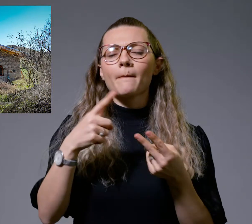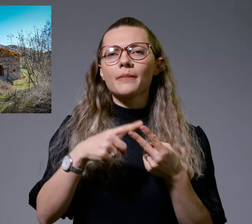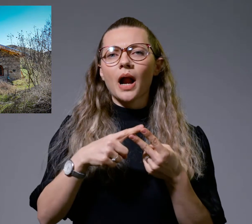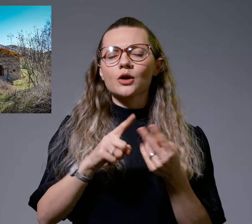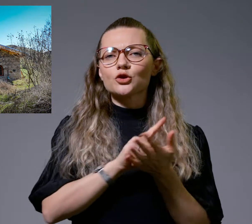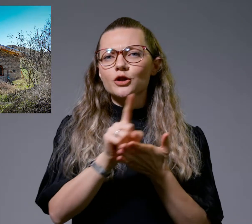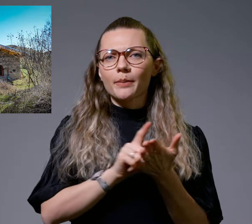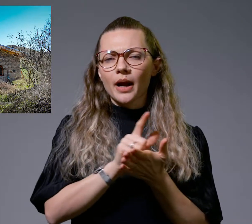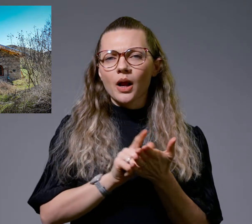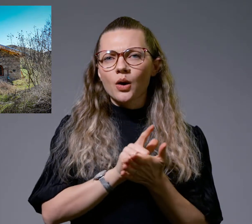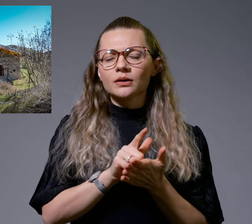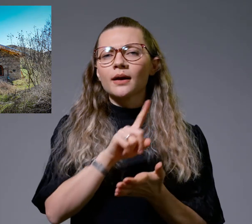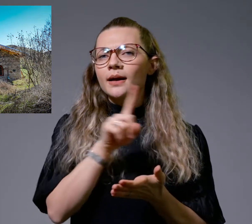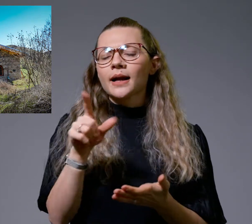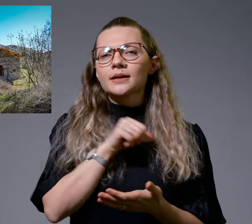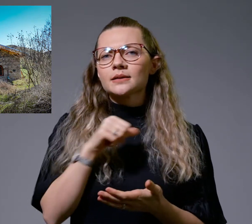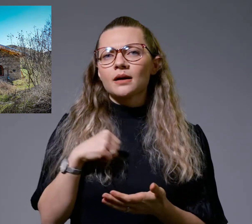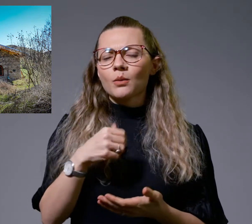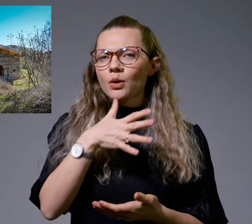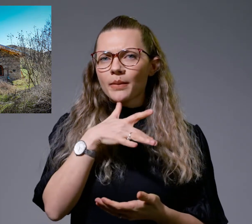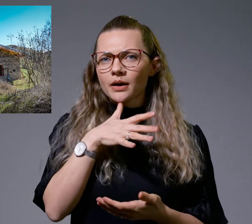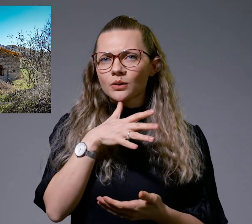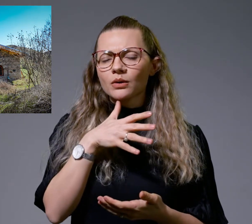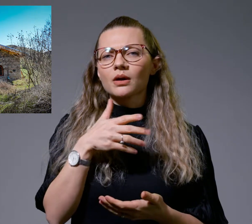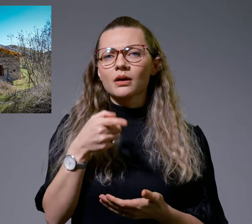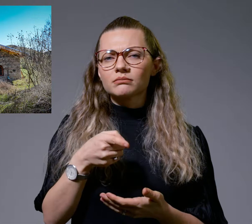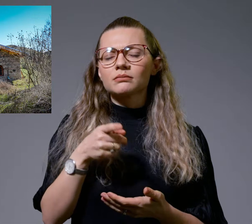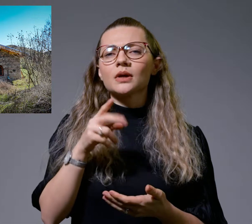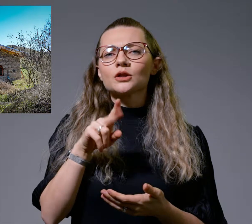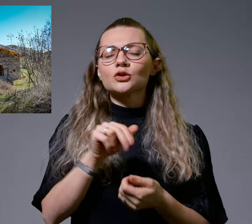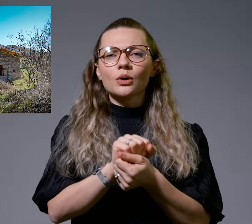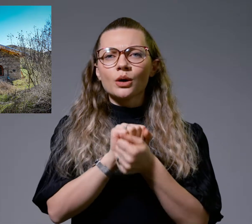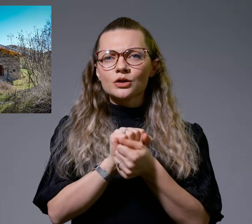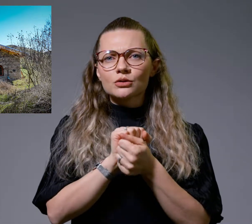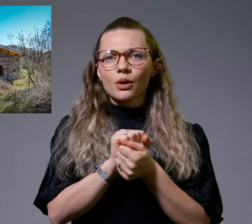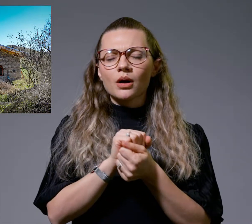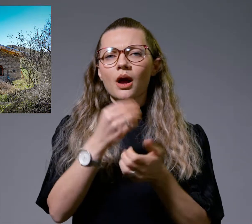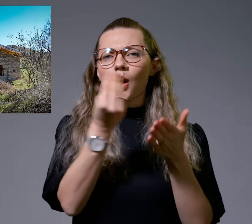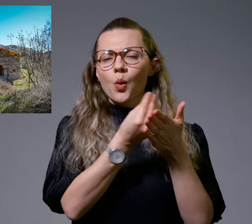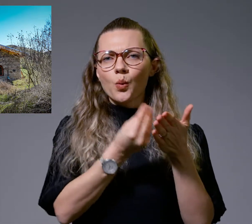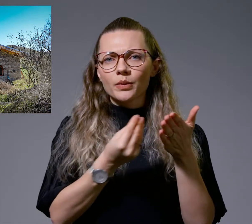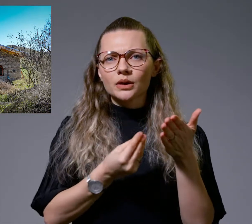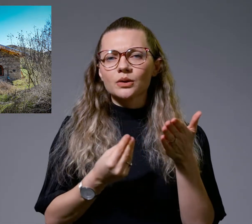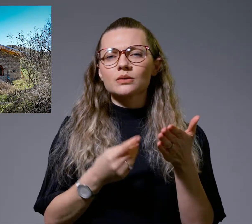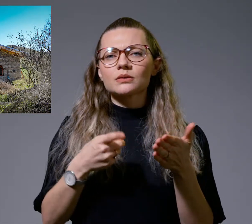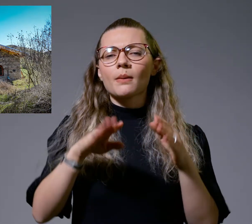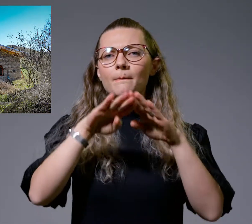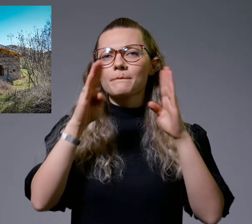период, не само за Македонија, туку и за историјата на уметноста на балканските